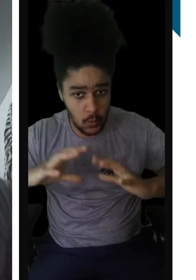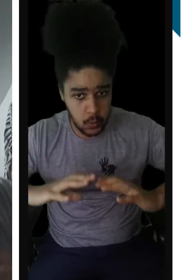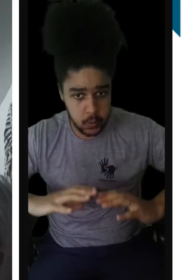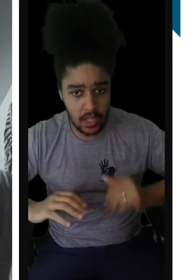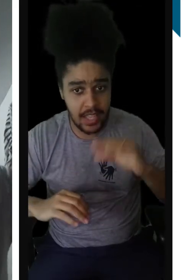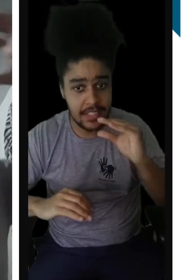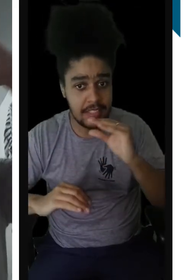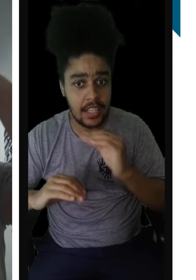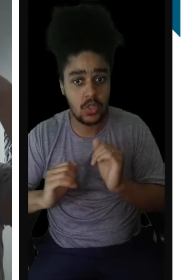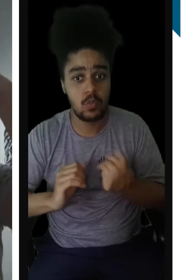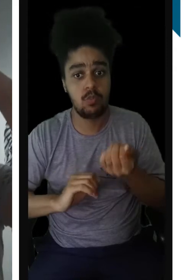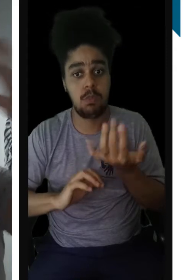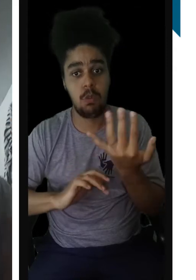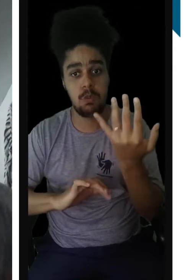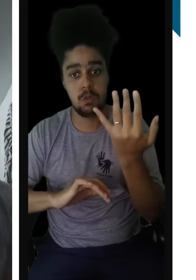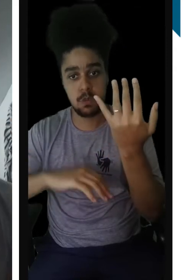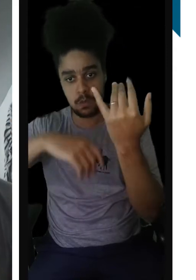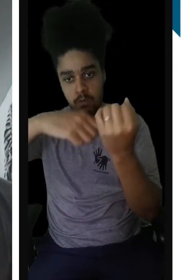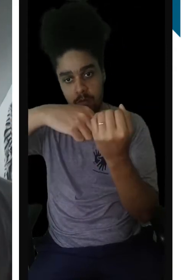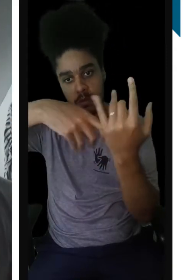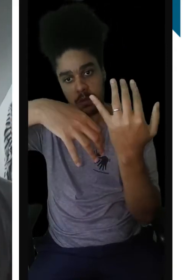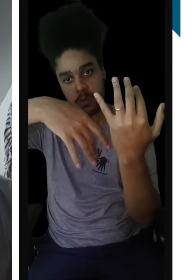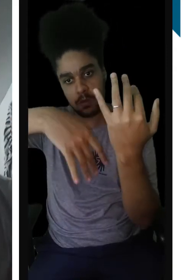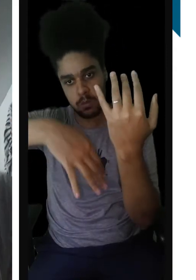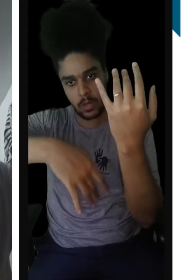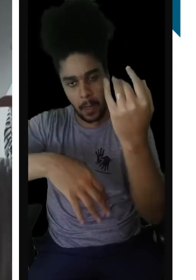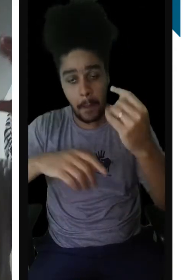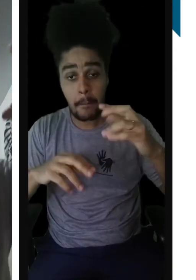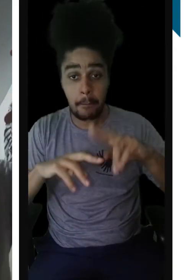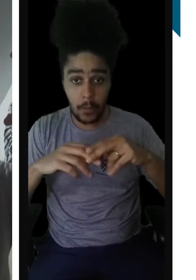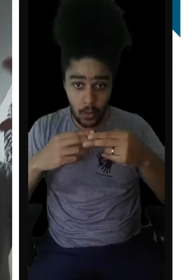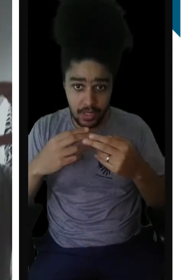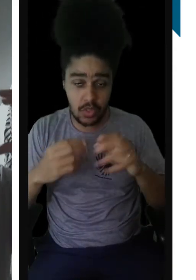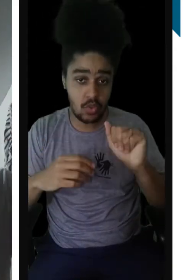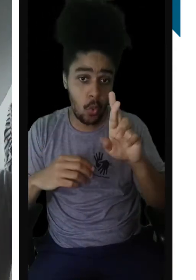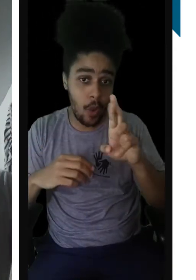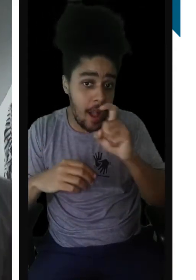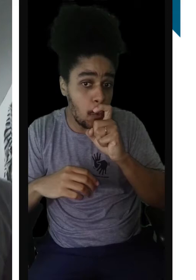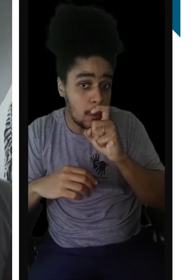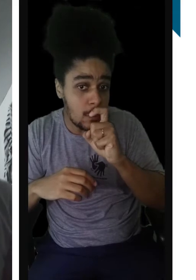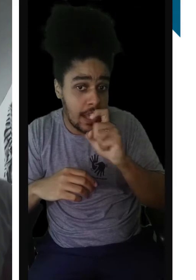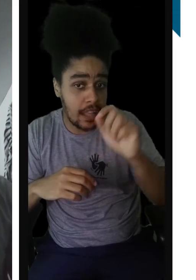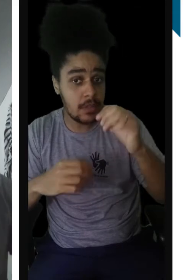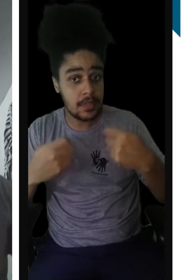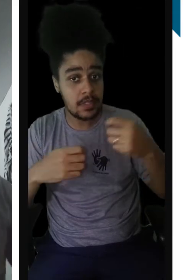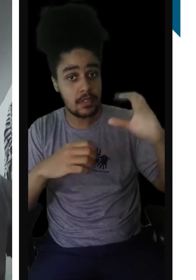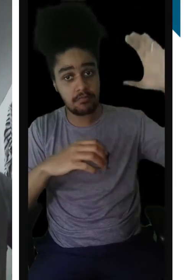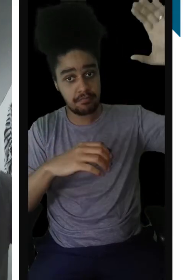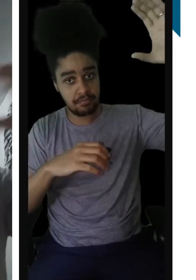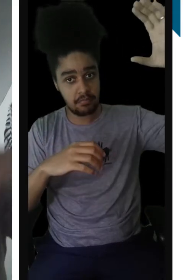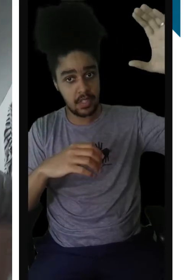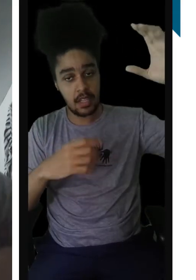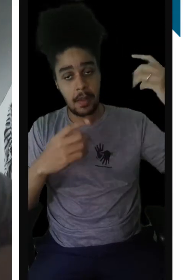e o ar quente tende a subir. Isso é convecção, por isso que o ar-condicionado deve ser instalado em cima dos quartos, né? Para